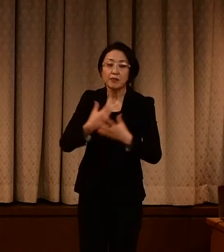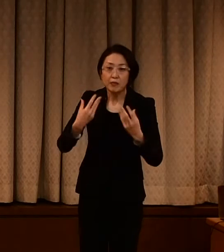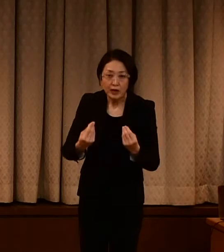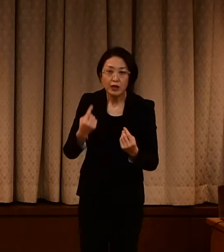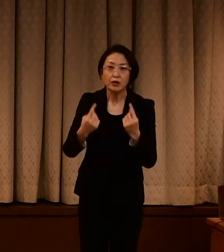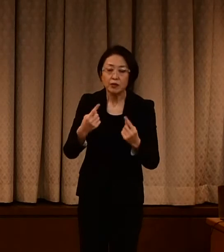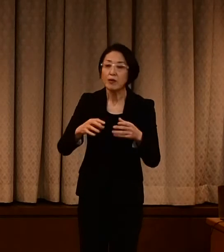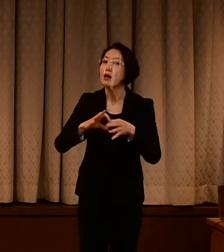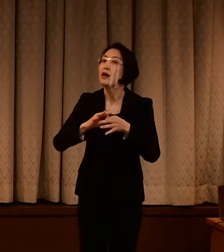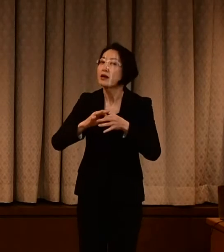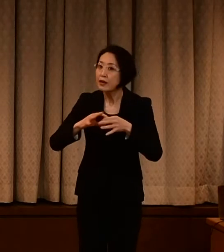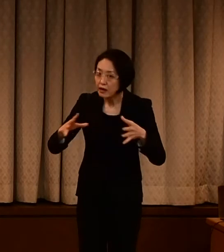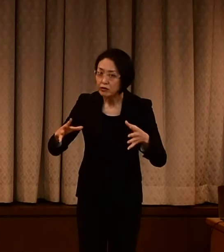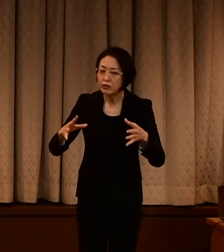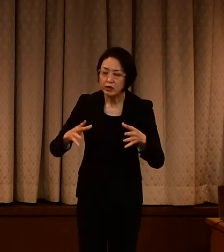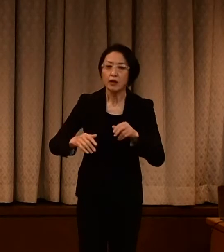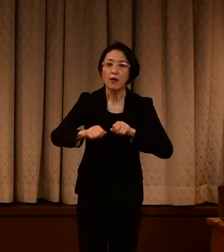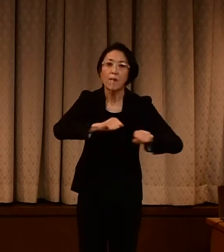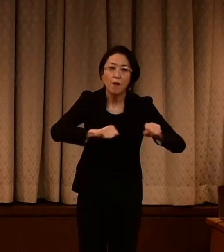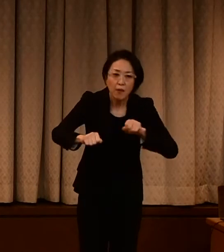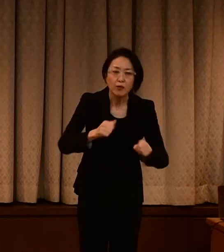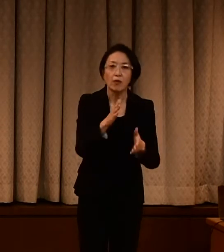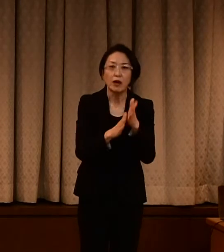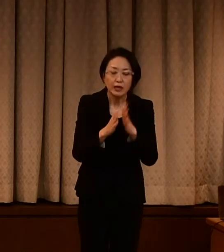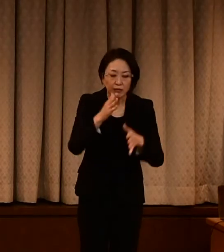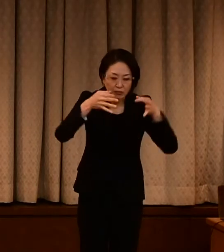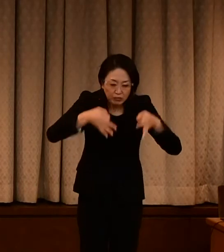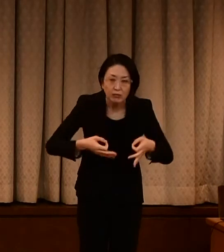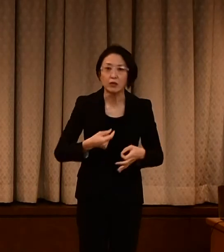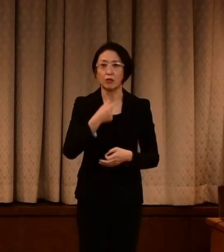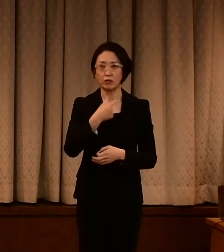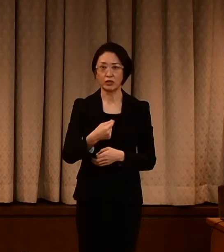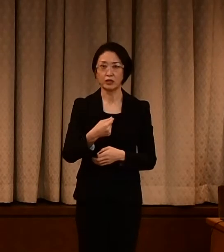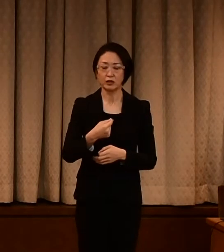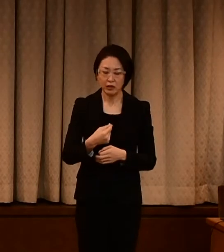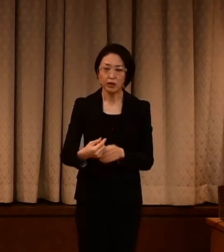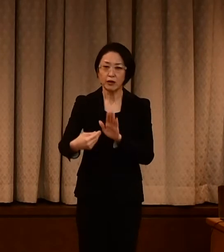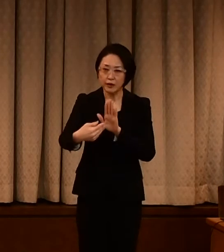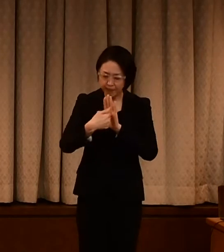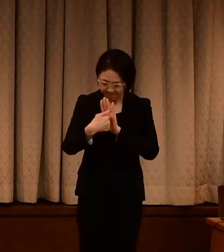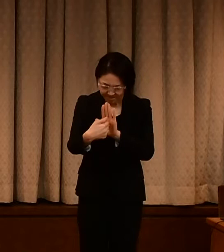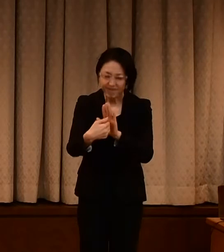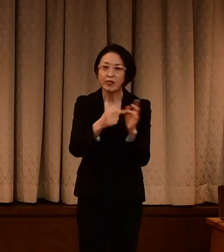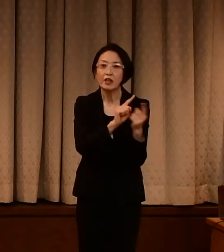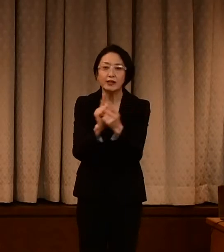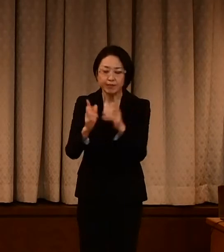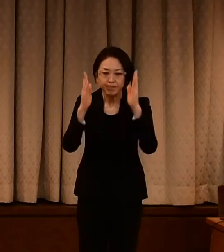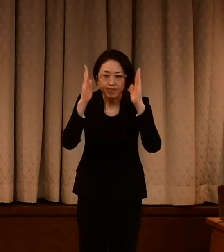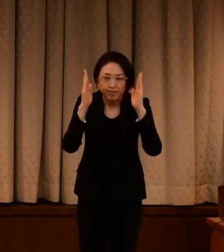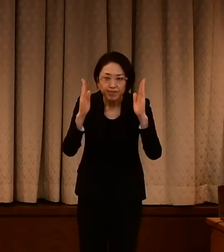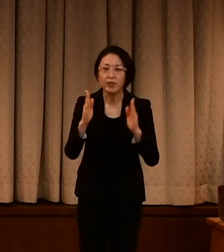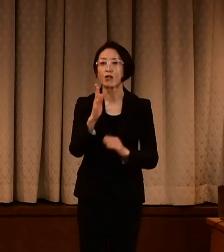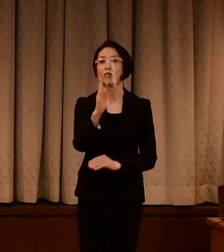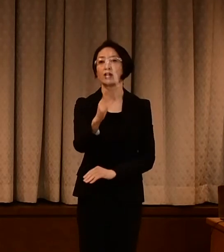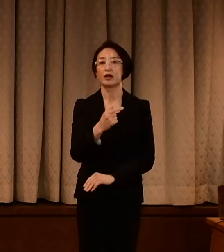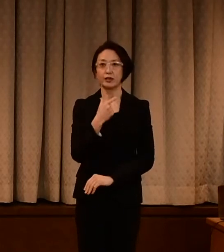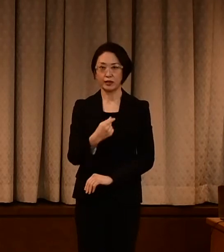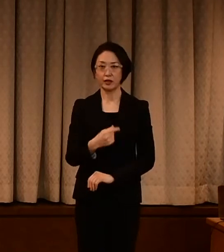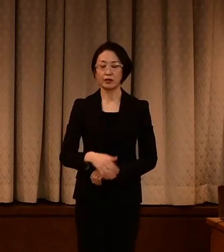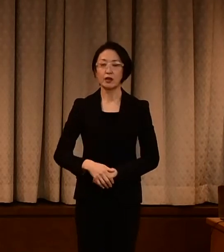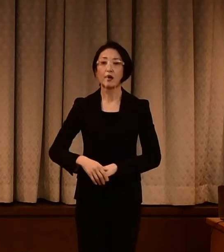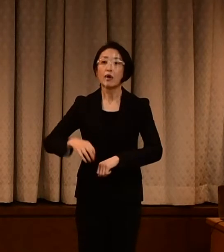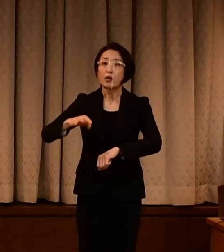るとともに、日常生活における基本的な感染対策を徹底をしていただきたいと思います。特